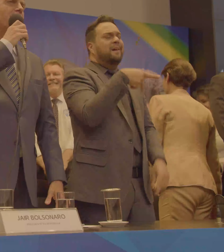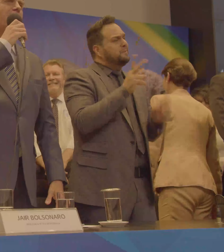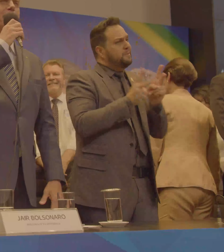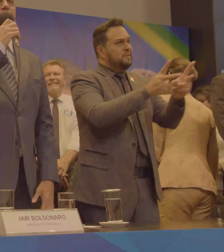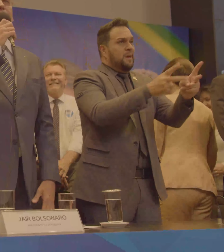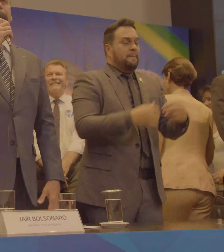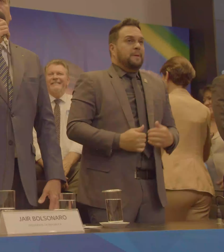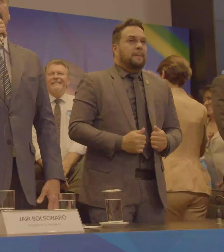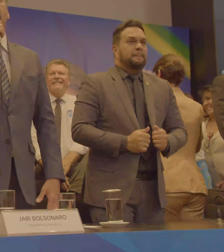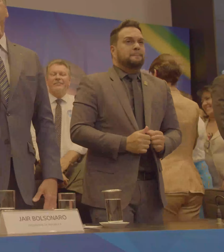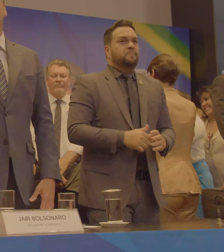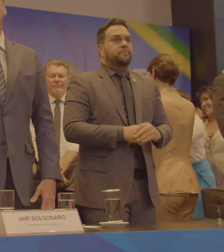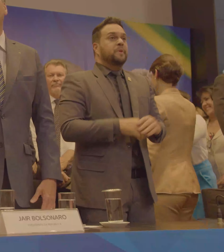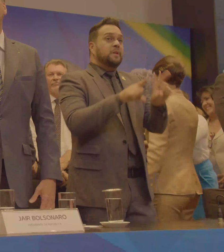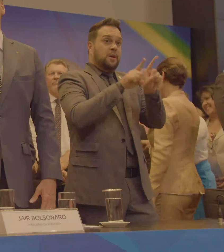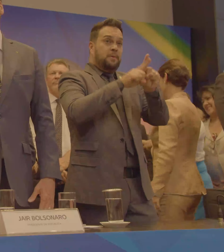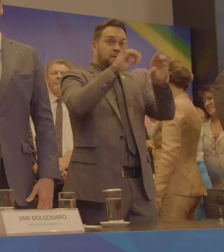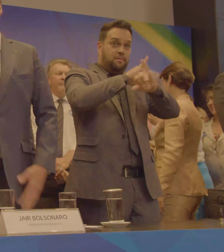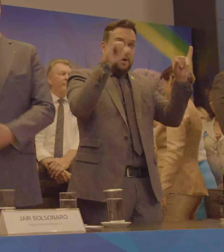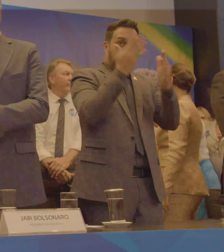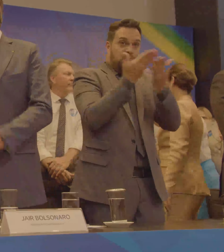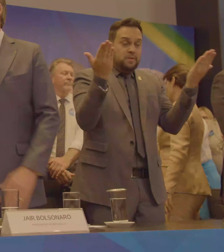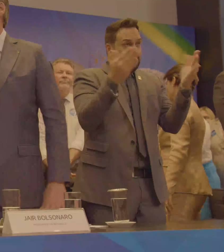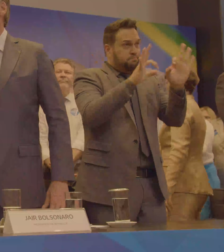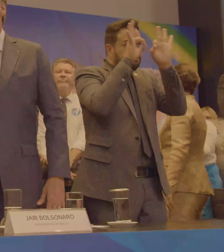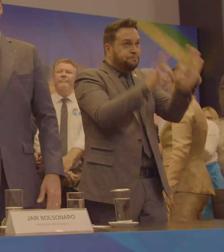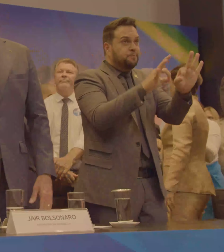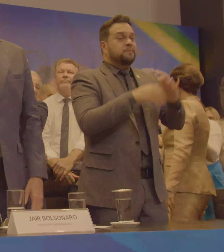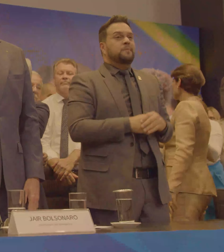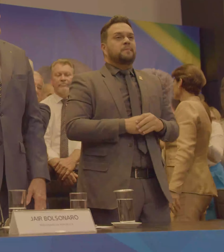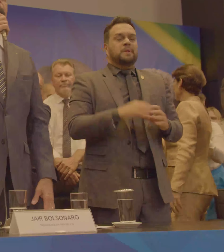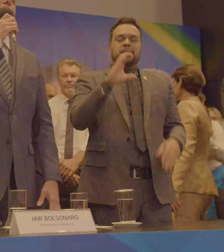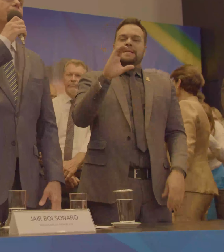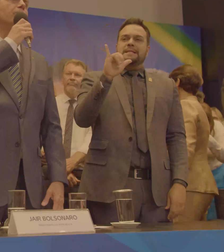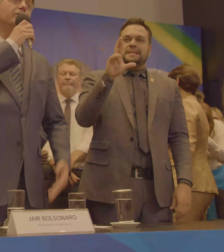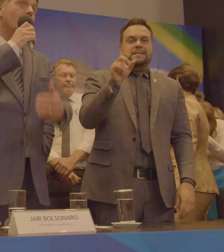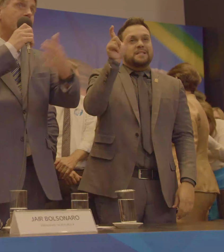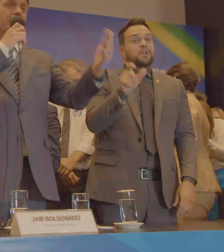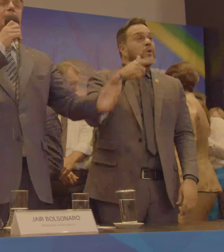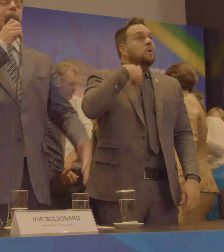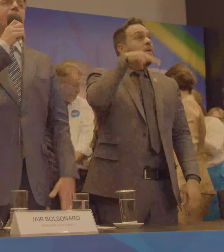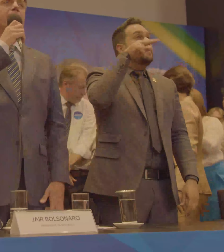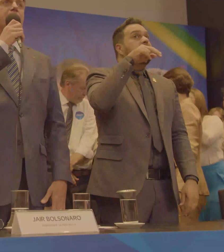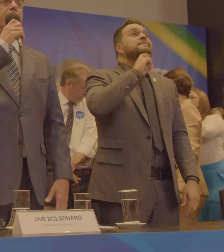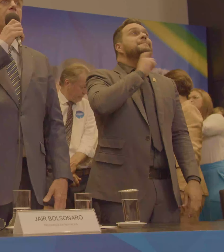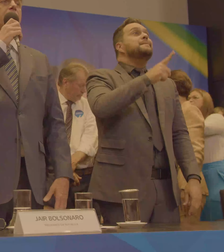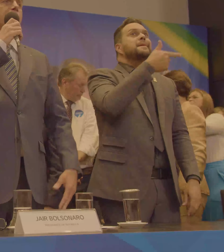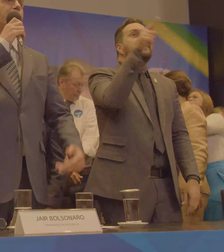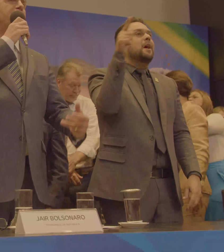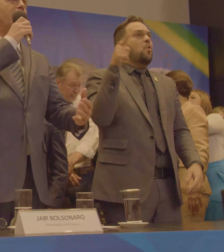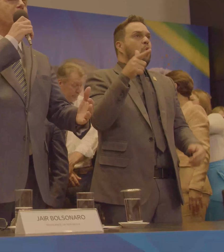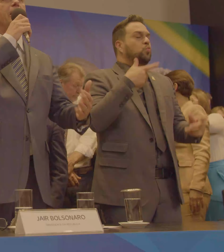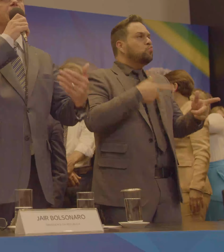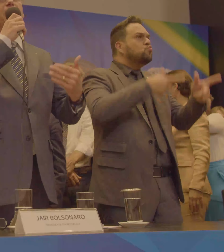elas aprendam. Dizer a vocês que realmente, Ciro, ninguém enfrentou o que nós aqui enfrentamos. Que